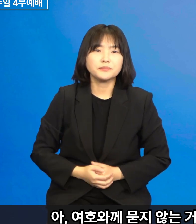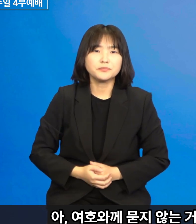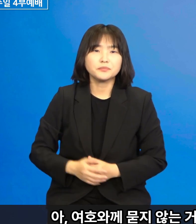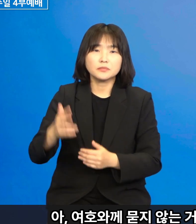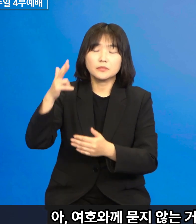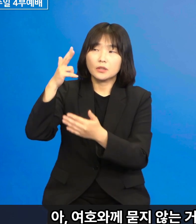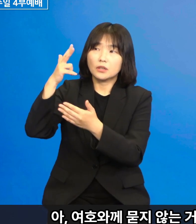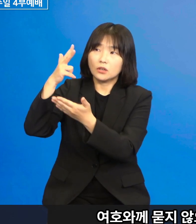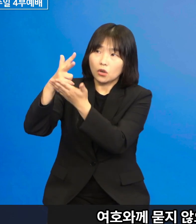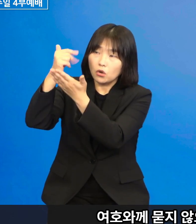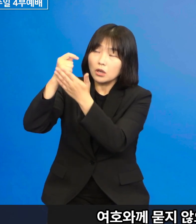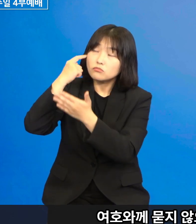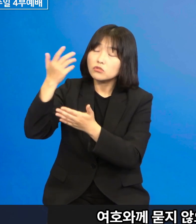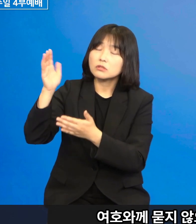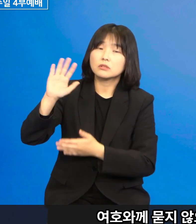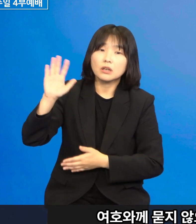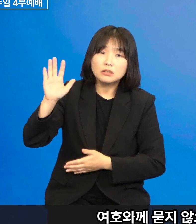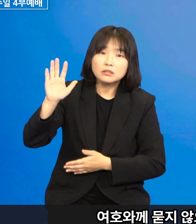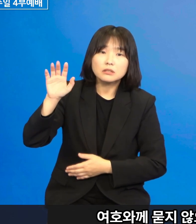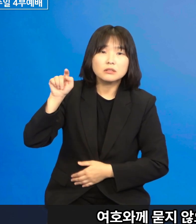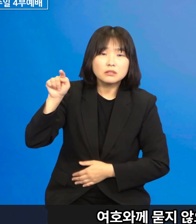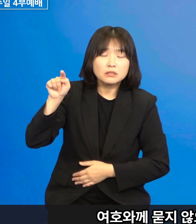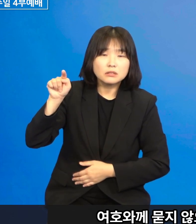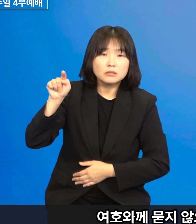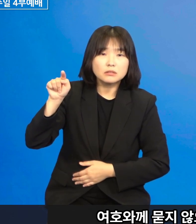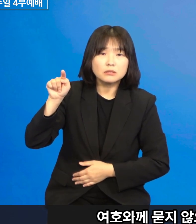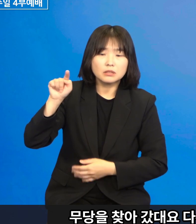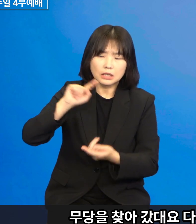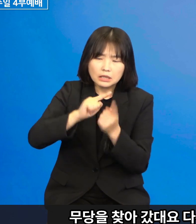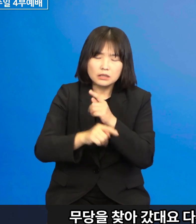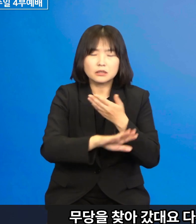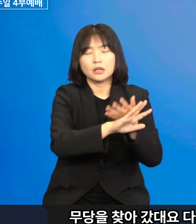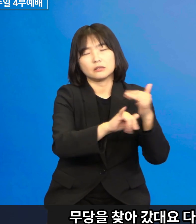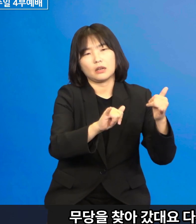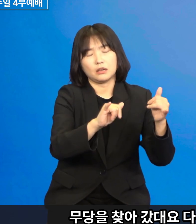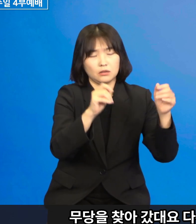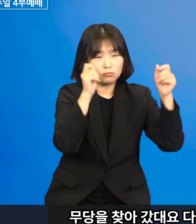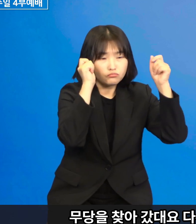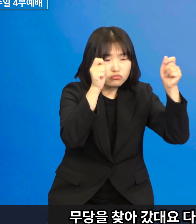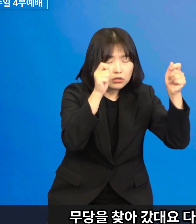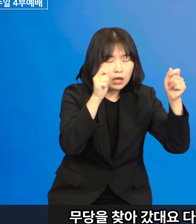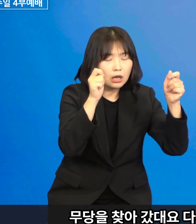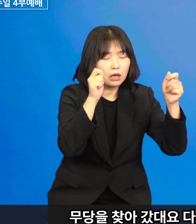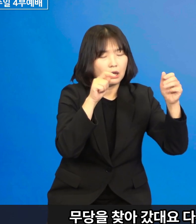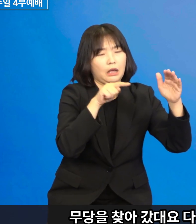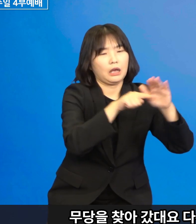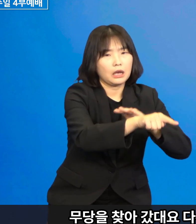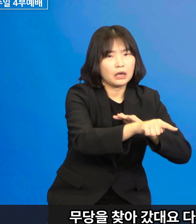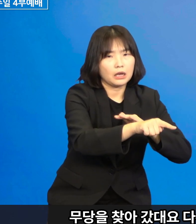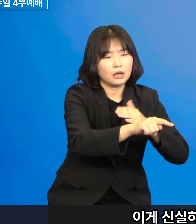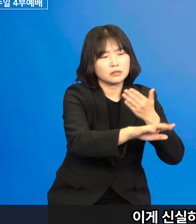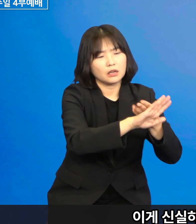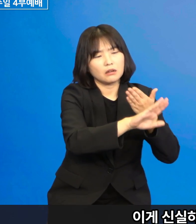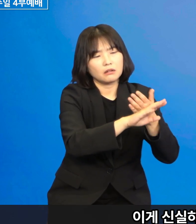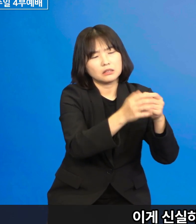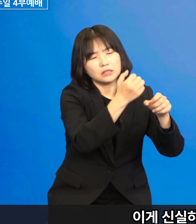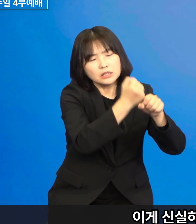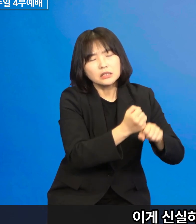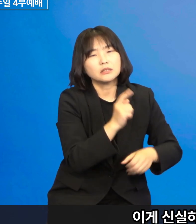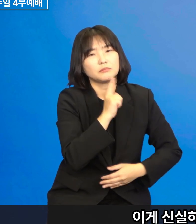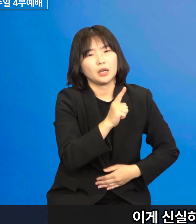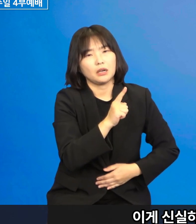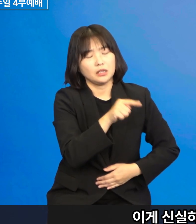주님은 그렇게 여기시는구나. 여호와께 묻지 않으면 다른 자에게 묻겠죠. 무당을 찾아갔대요. 다른 것을 의지했다는 것입니다. 이게